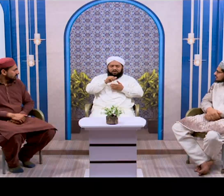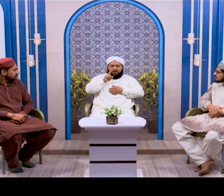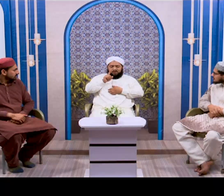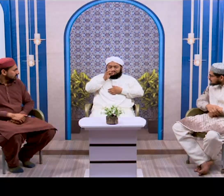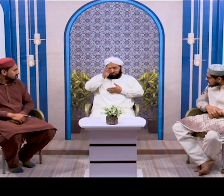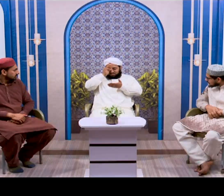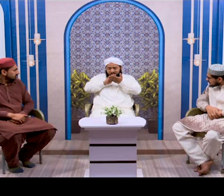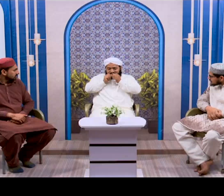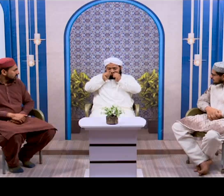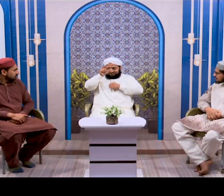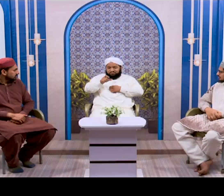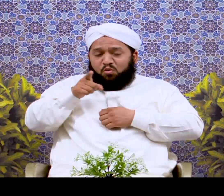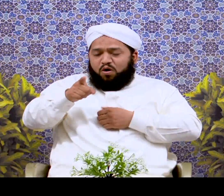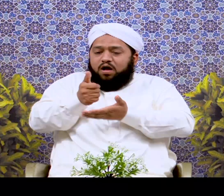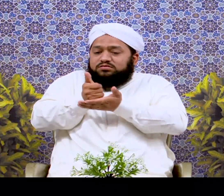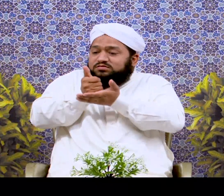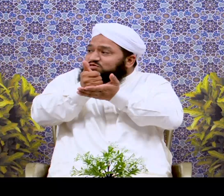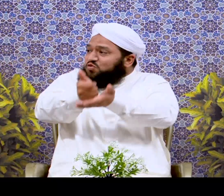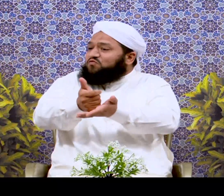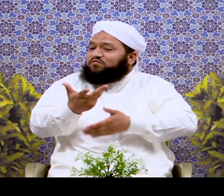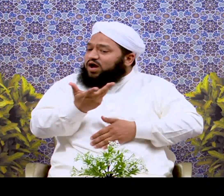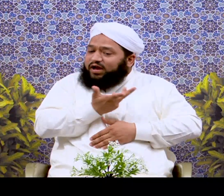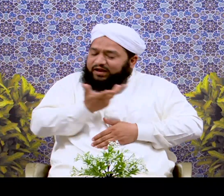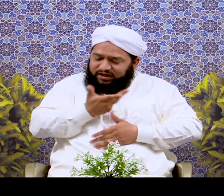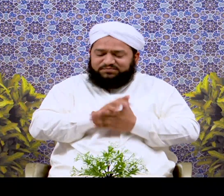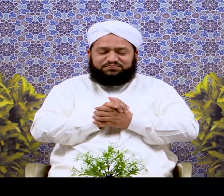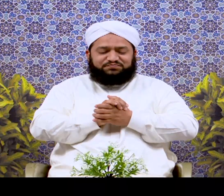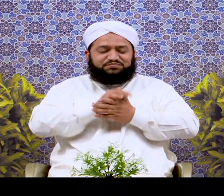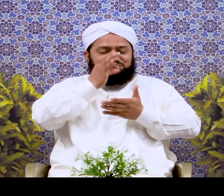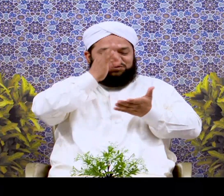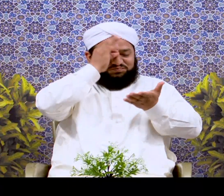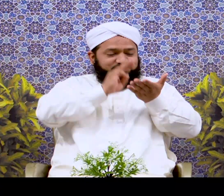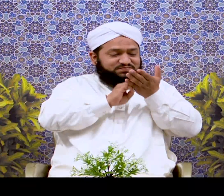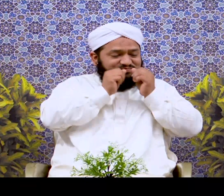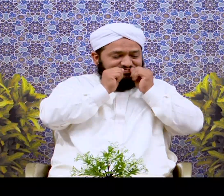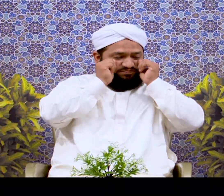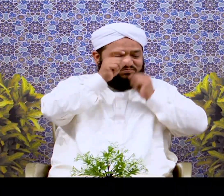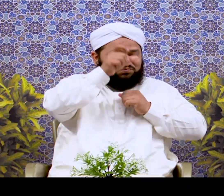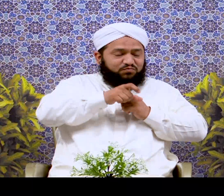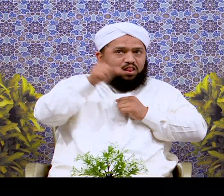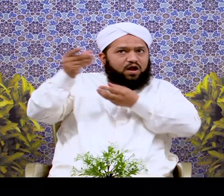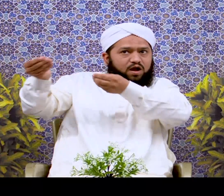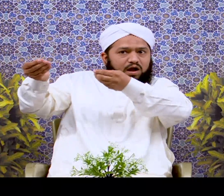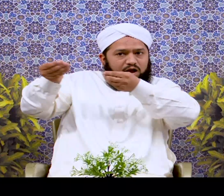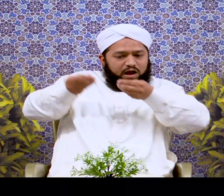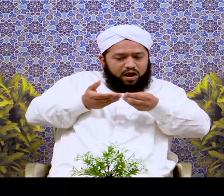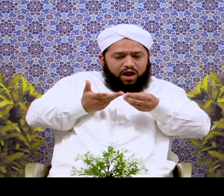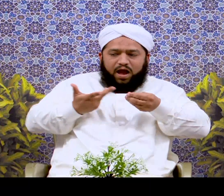وصحبہ وسلم کو کیا دیا، محبوب صلی اللہ علیہ وآلہ وصحبہ وسلم نے کیا لیا۔ اللہ پاک نے کیا